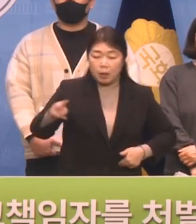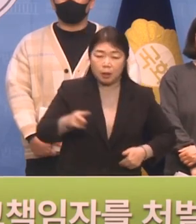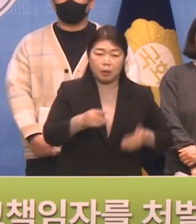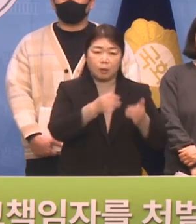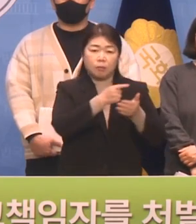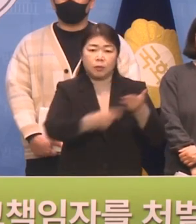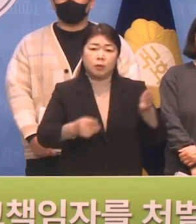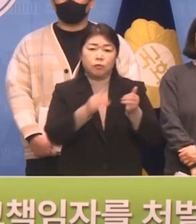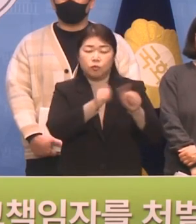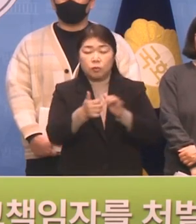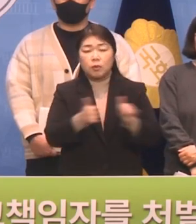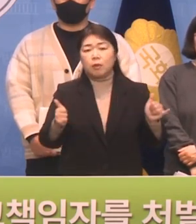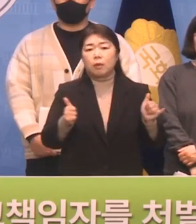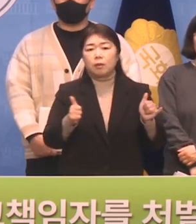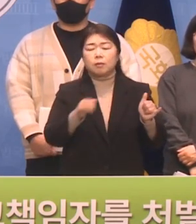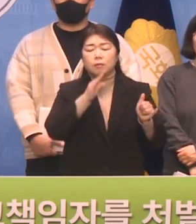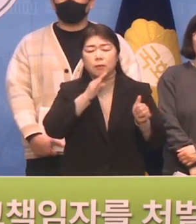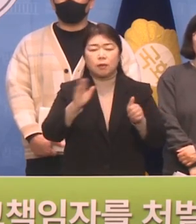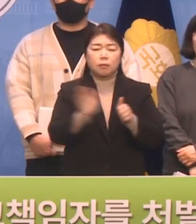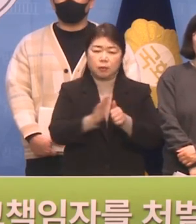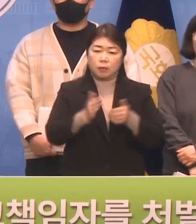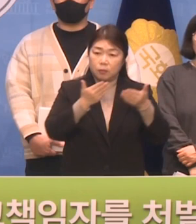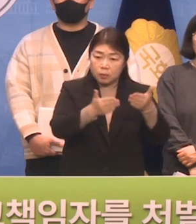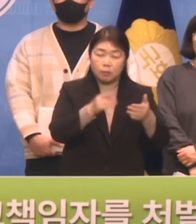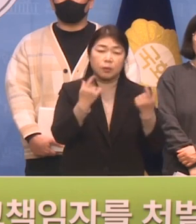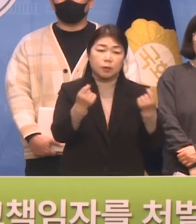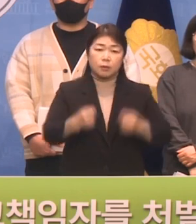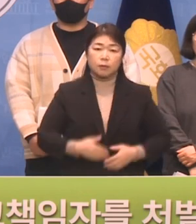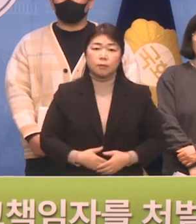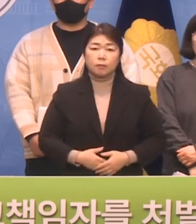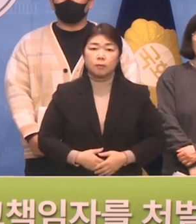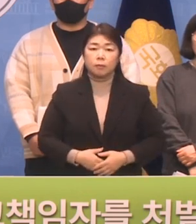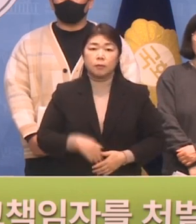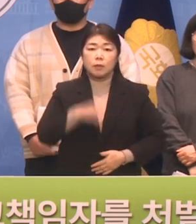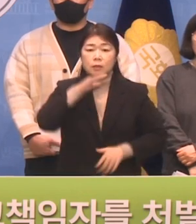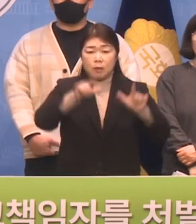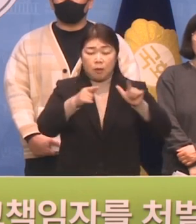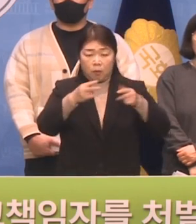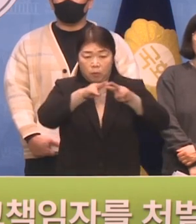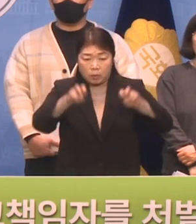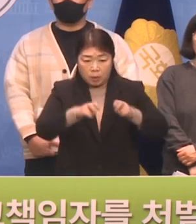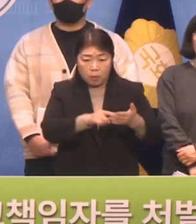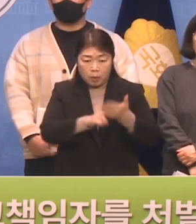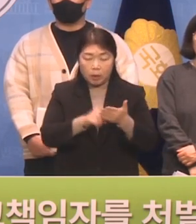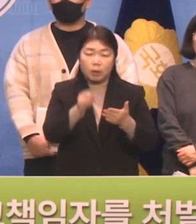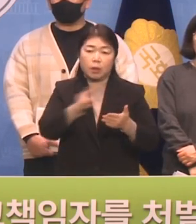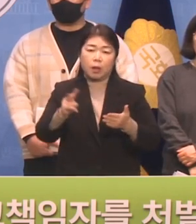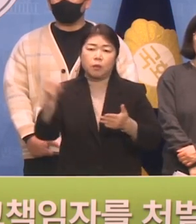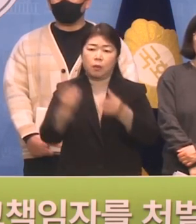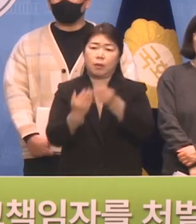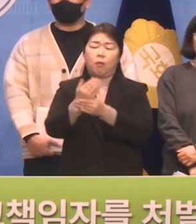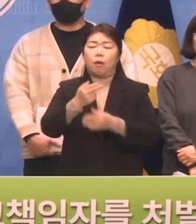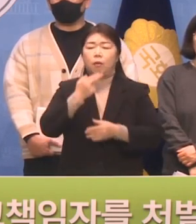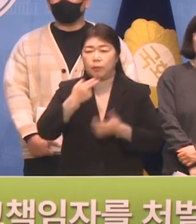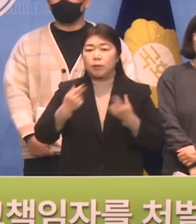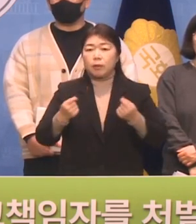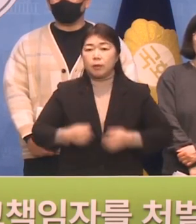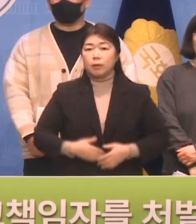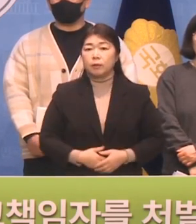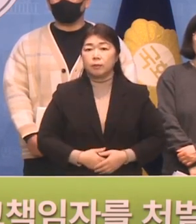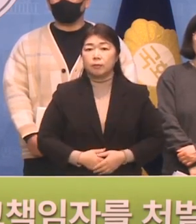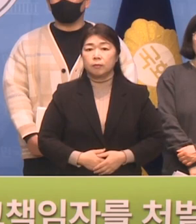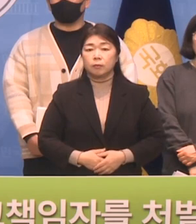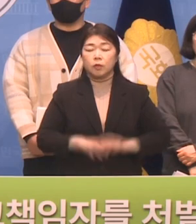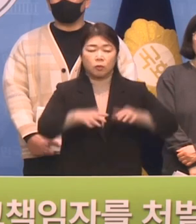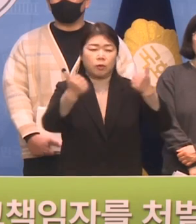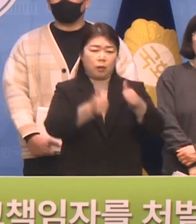될 것입니다. 또한 진실 규명이 되어야 이러한 참사가 재발되지 않을 것입니다. 민의를 대변하는